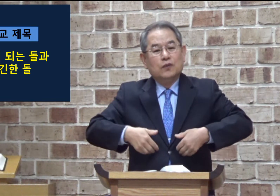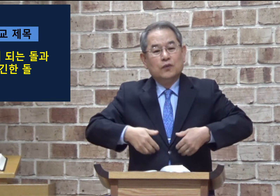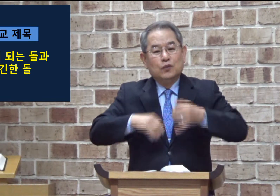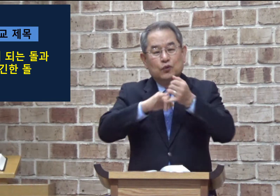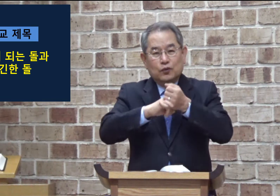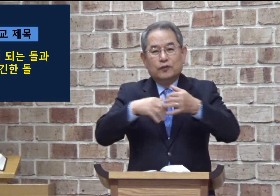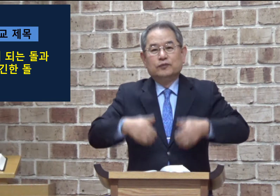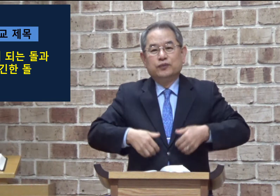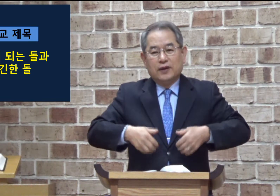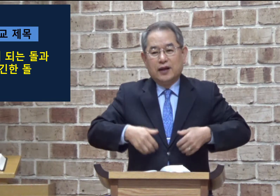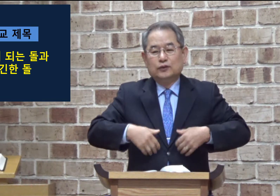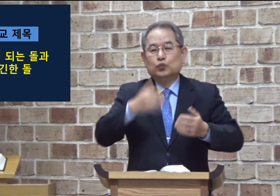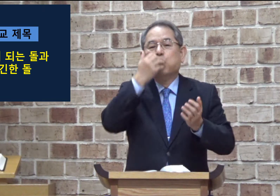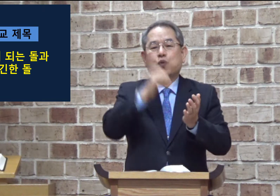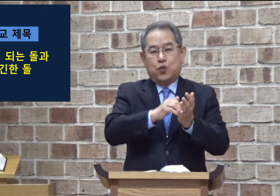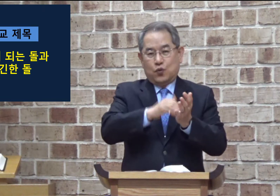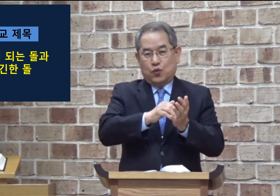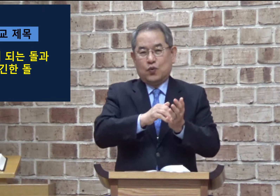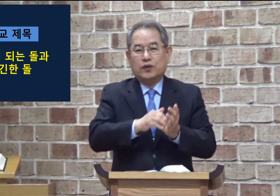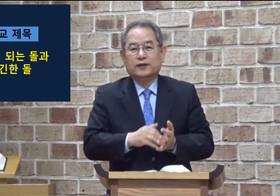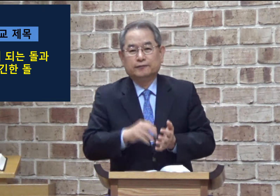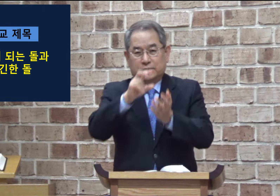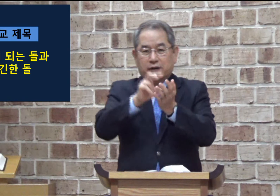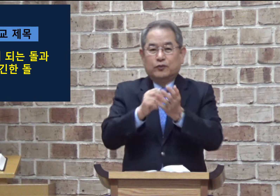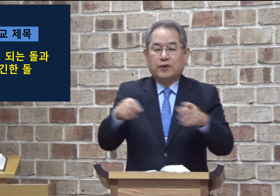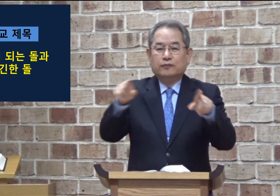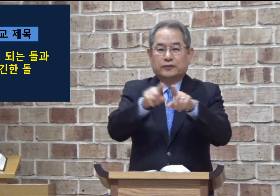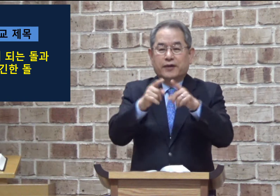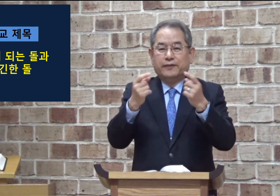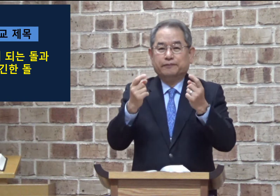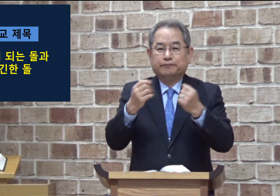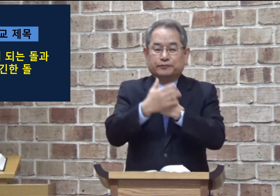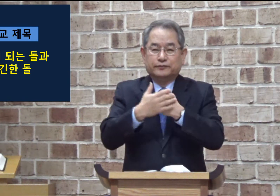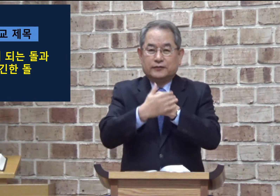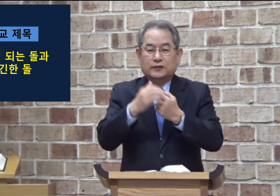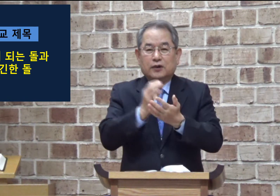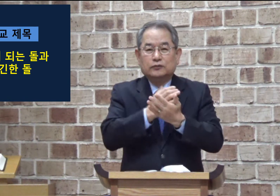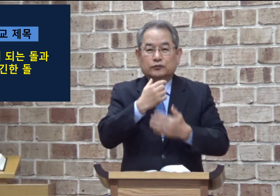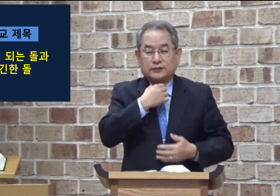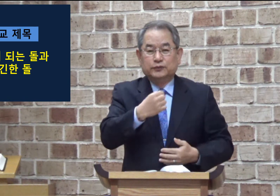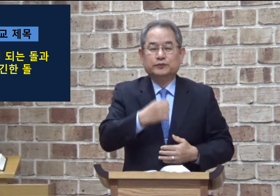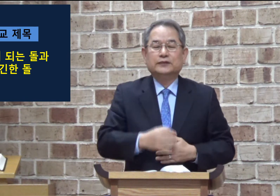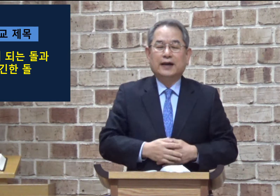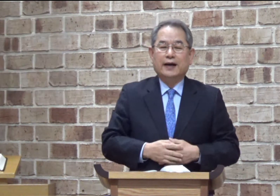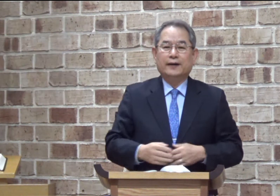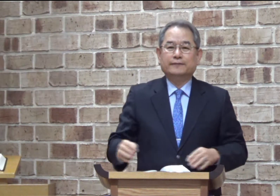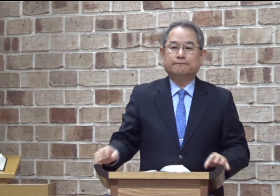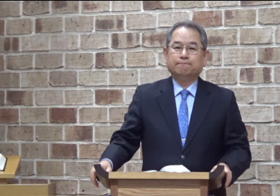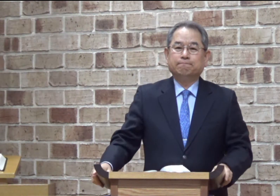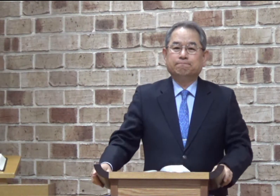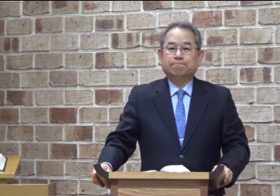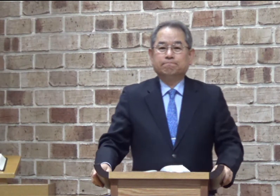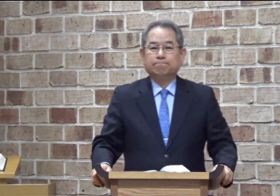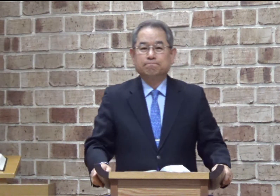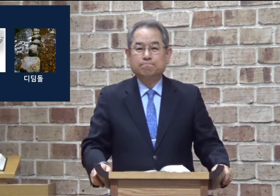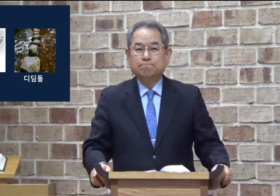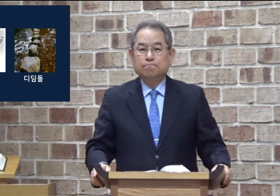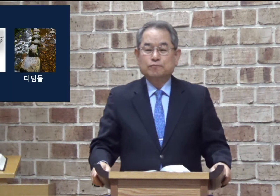두 가지 돌이 있습니다. 그림을 보면 첫 번째, 걸림돌,